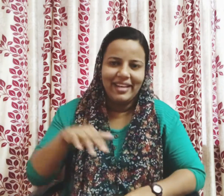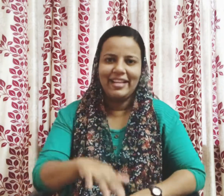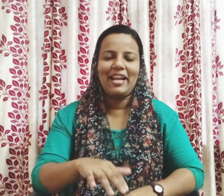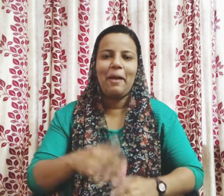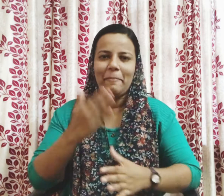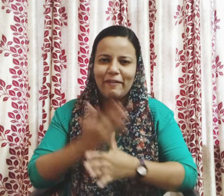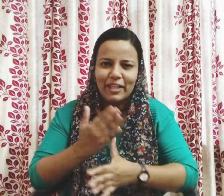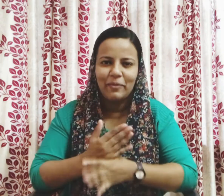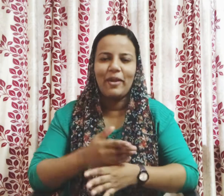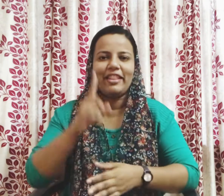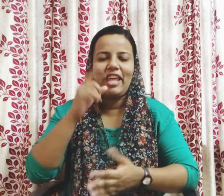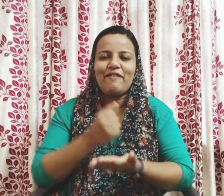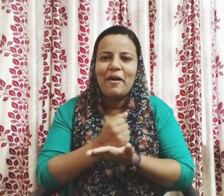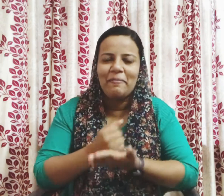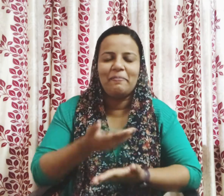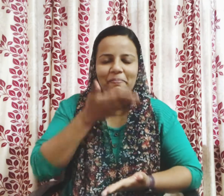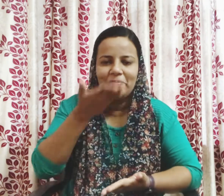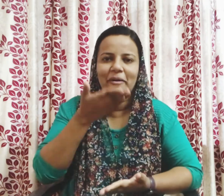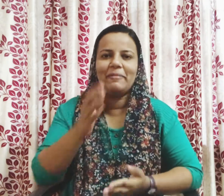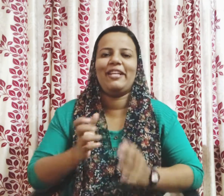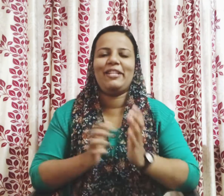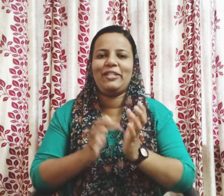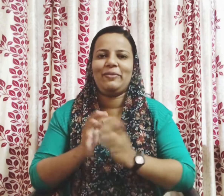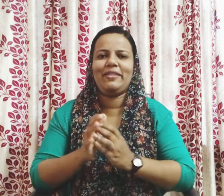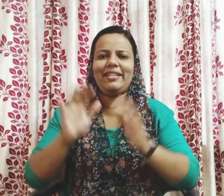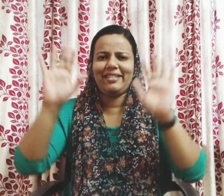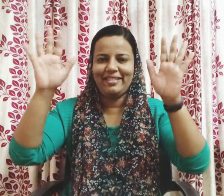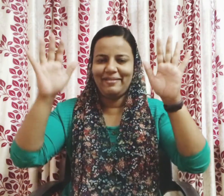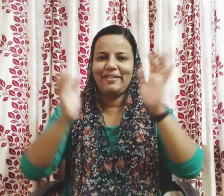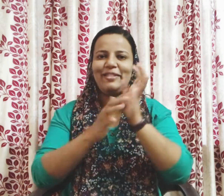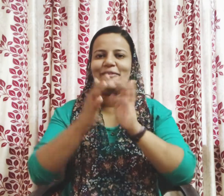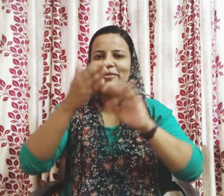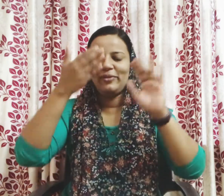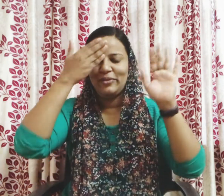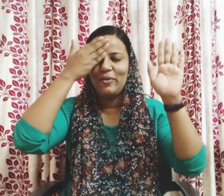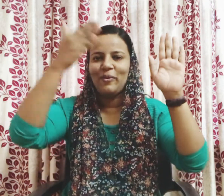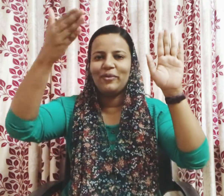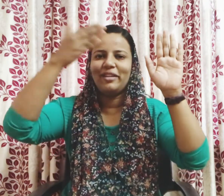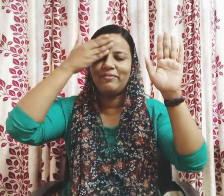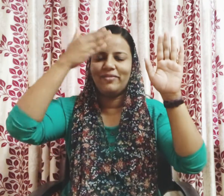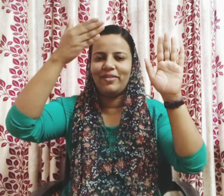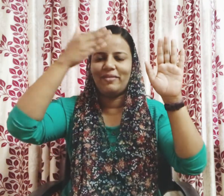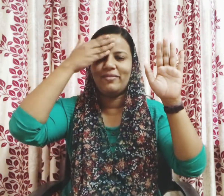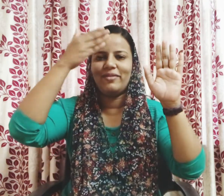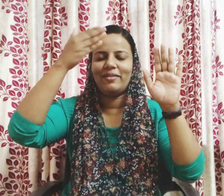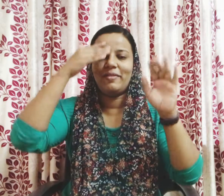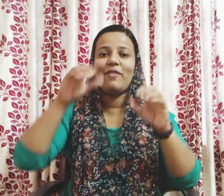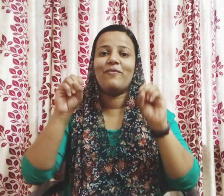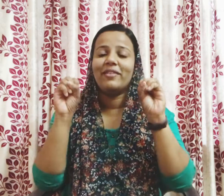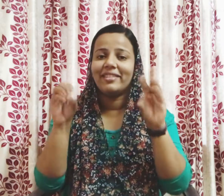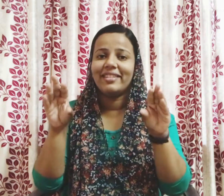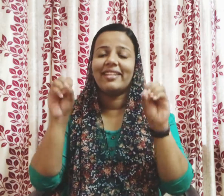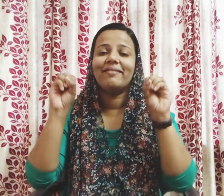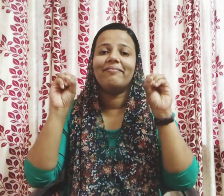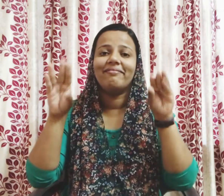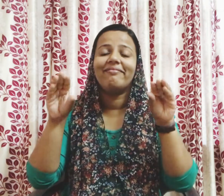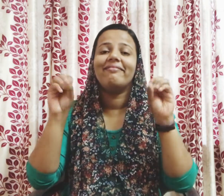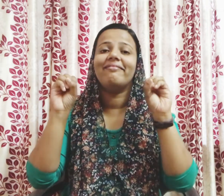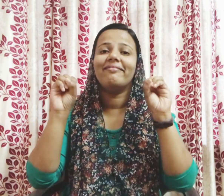നമ്മളെ പ്രവർത്തിപ്പാൻ അഭ്യസിപ്പിക്കുന്ന നമ്മുടെ കർത്താവിന് നമ്മുടെ കരങ്ങളെ ഉയർത്തി ഒന്നുകൂടെ നമുക്ക് സ്തോത്രം ചെയ്യാം. ആമേൻ. വി ആർ ഷൈനിങ്, വി ആർ